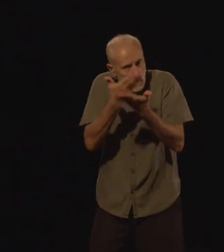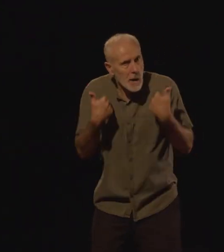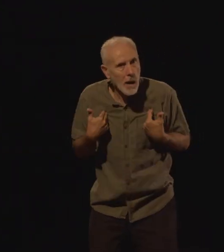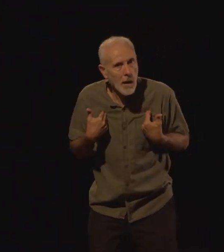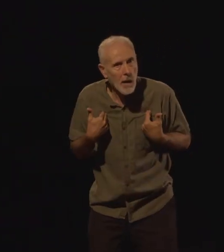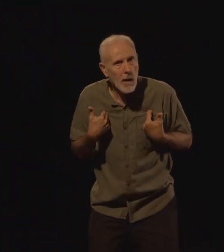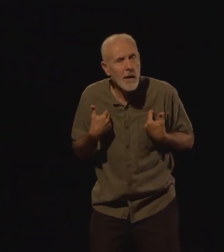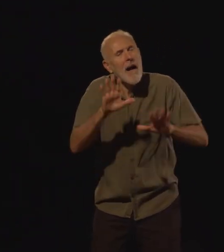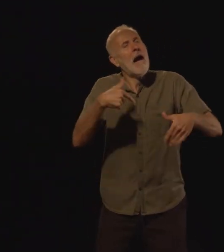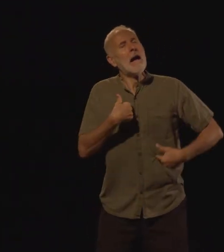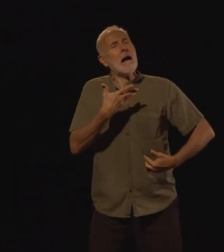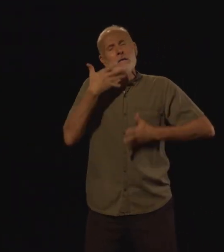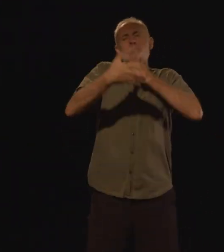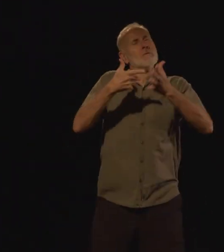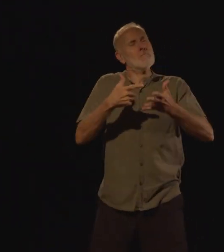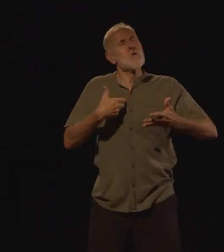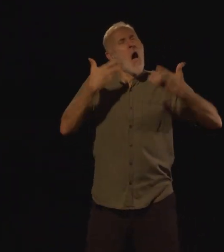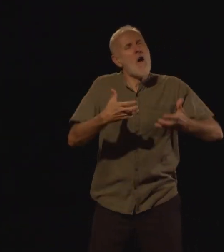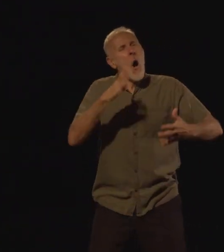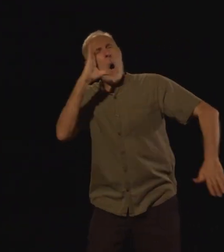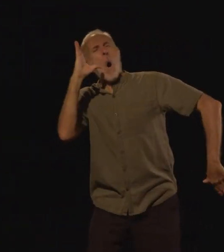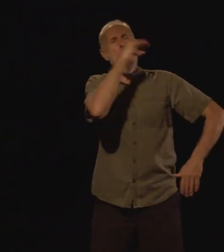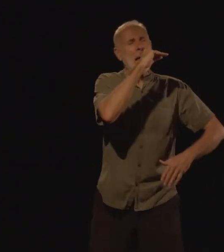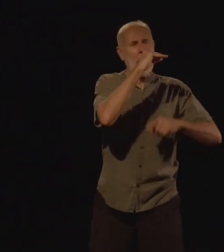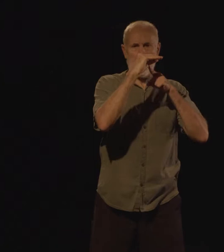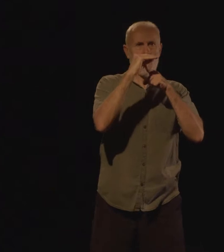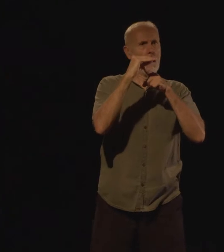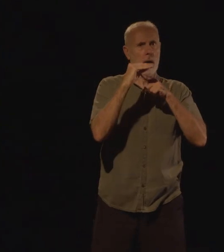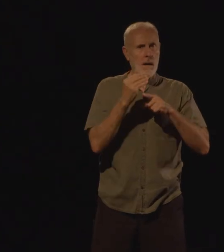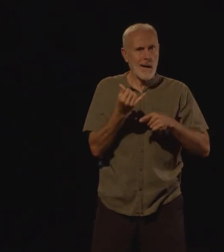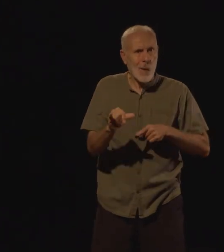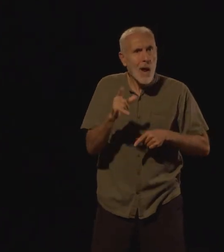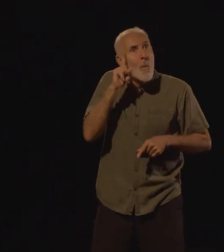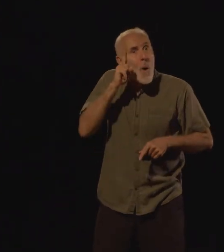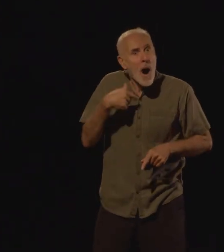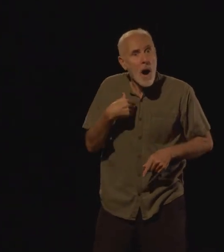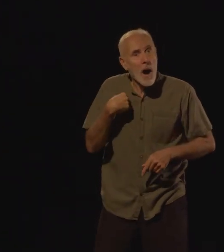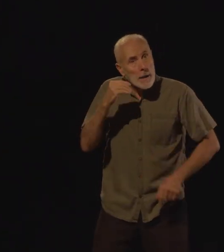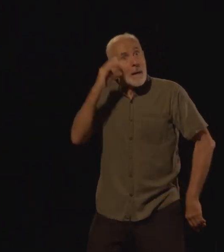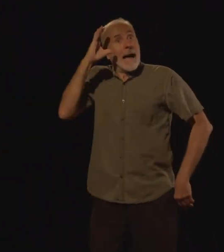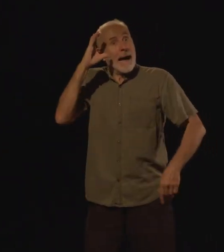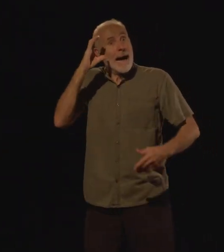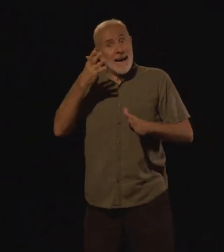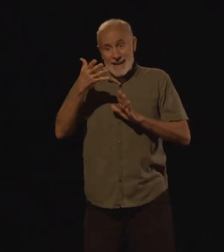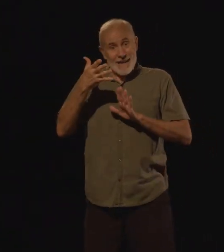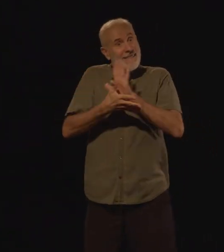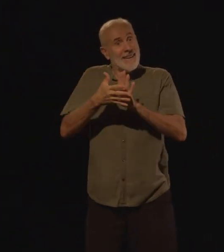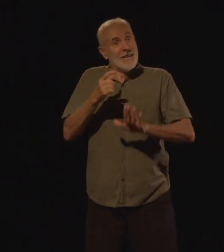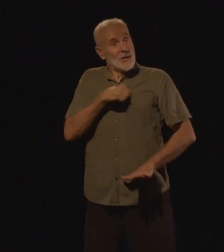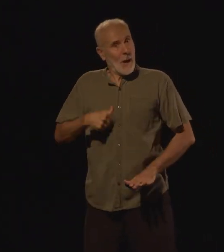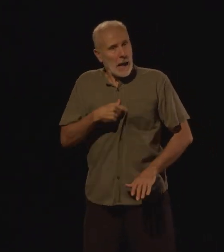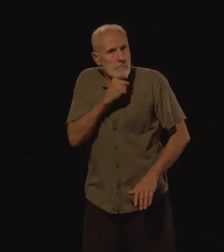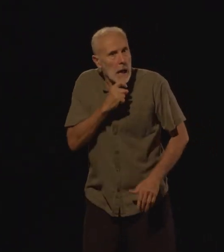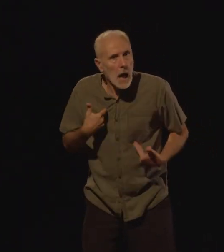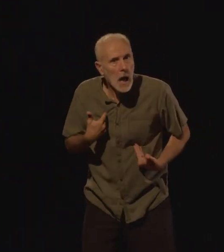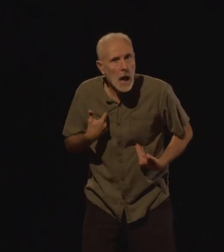lui servait à rien de dire « Ça non plus, je ne veux plus le savoir », puisque après tout, il ne le savait pas encore. « Ce que je ne